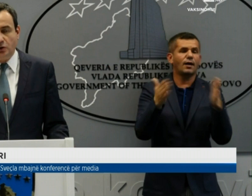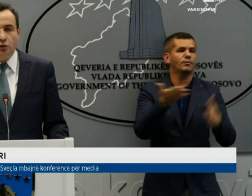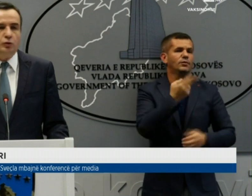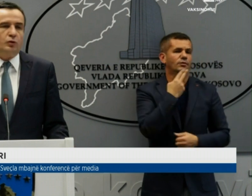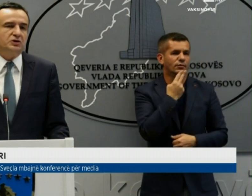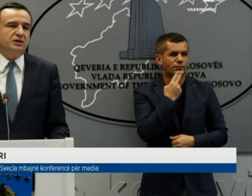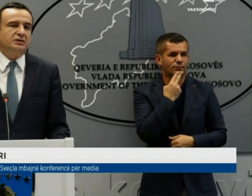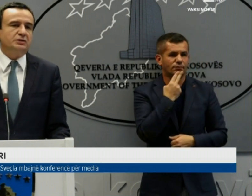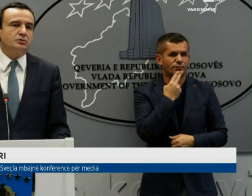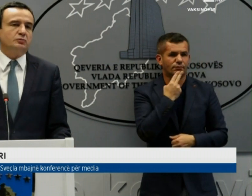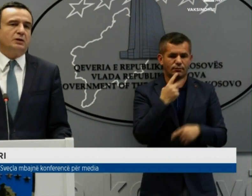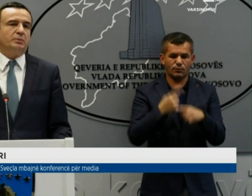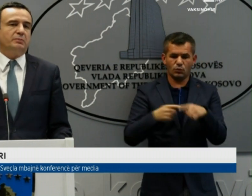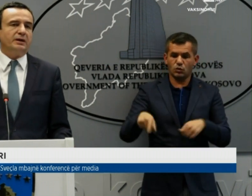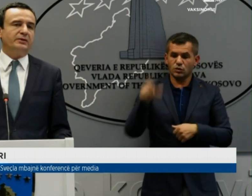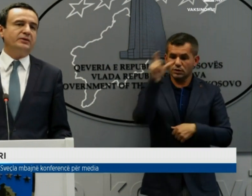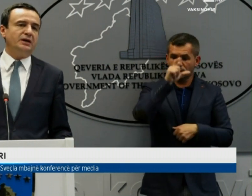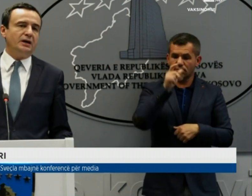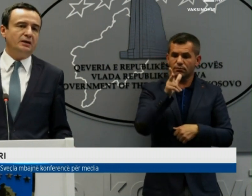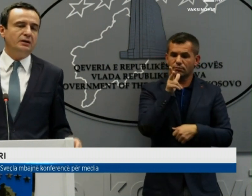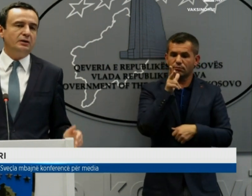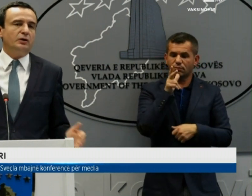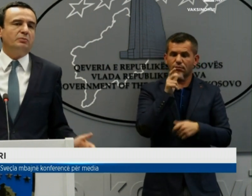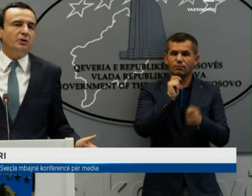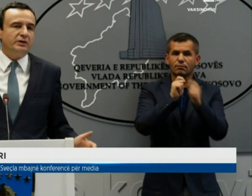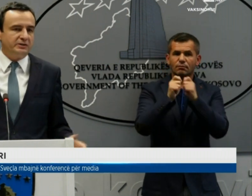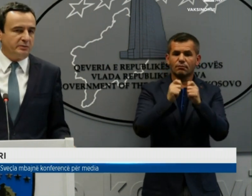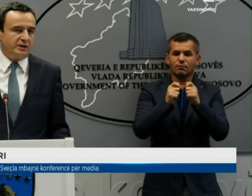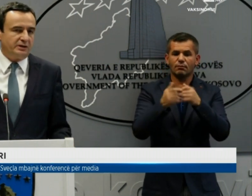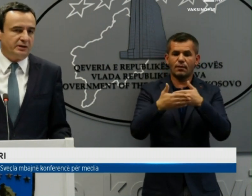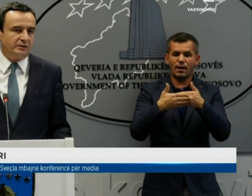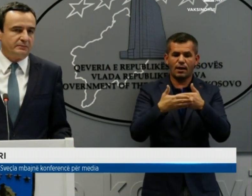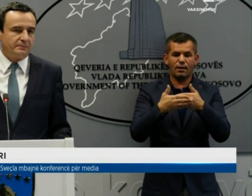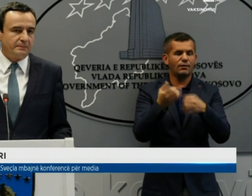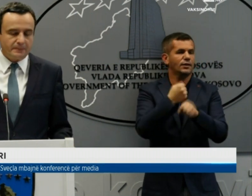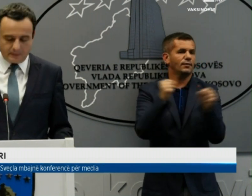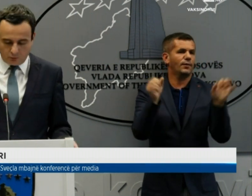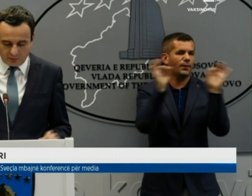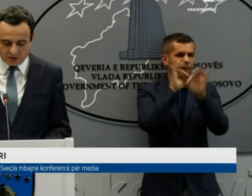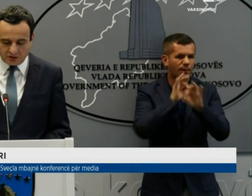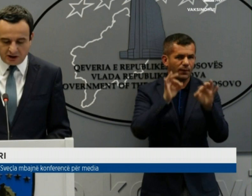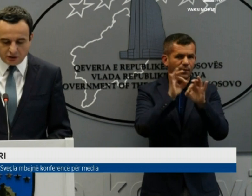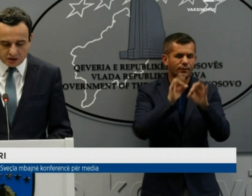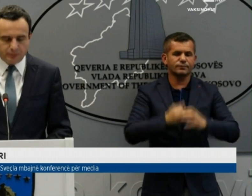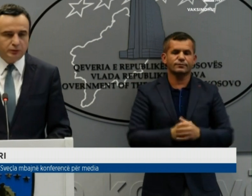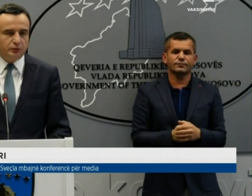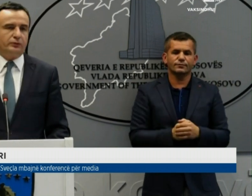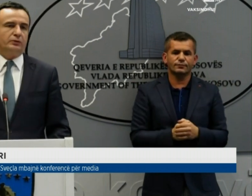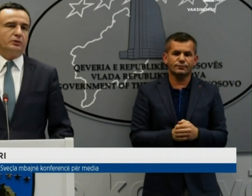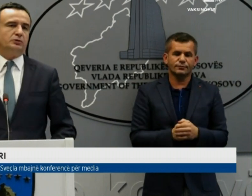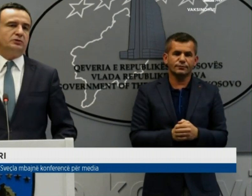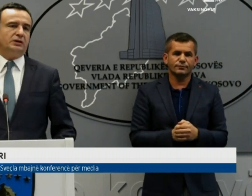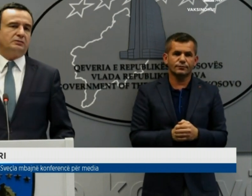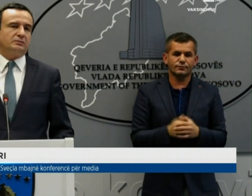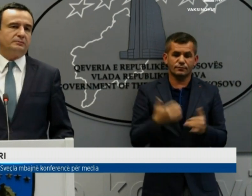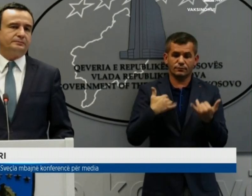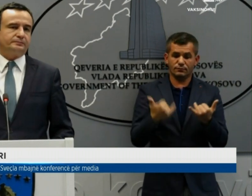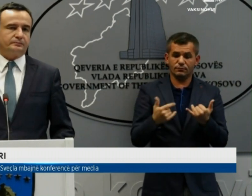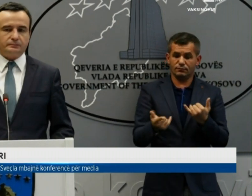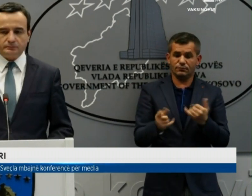nuk është e interesuar për marrëdhënie normale demokratike. Unë besoj që ajo që ka pëndohë këto